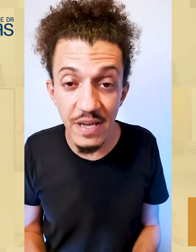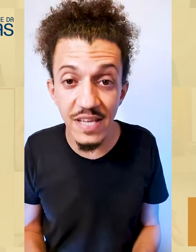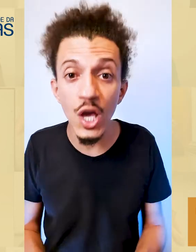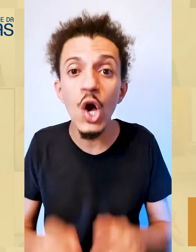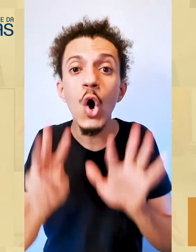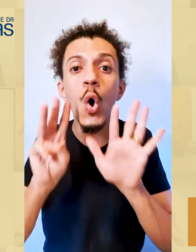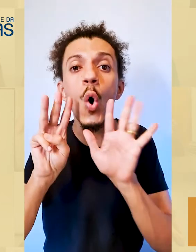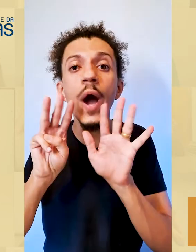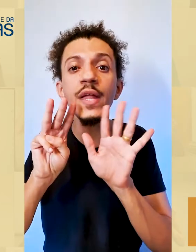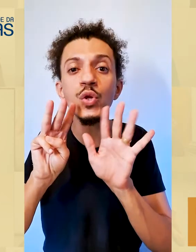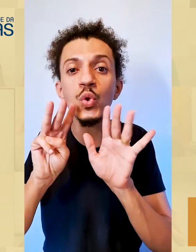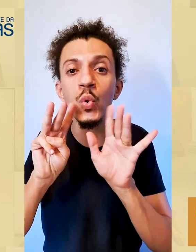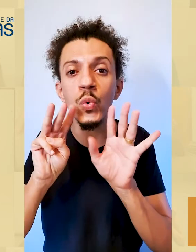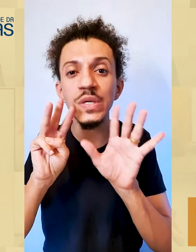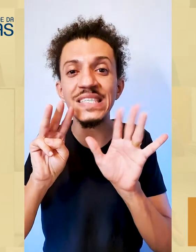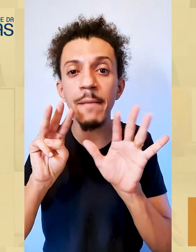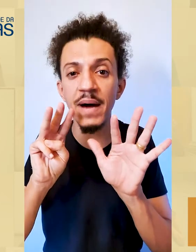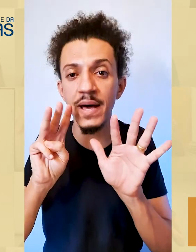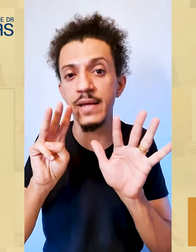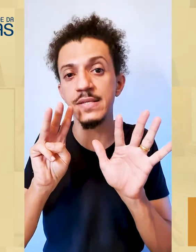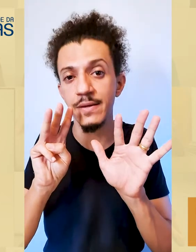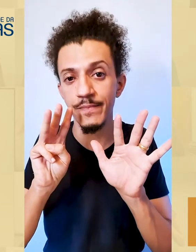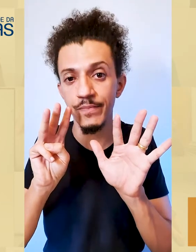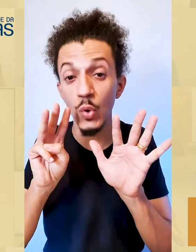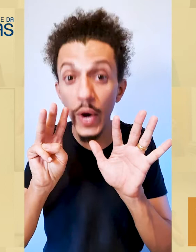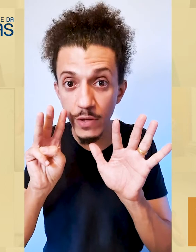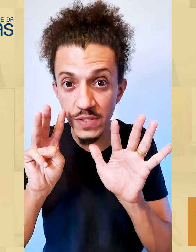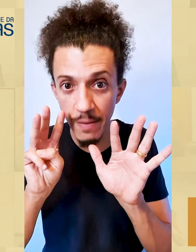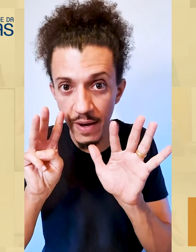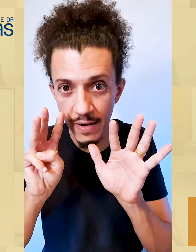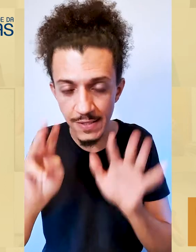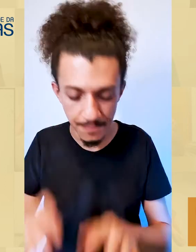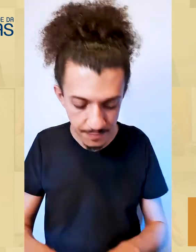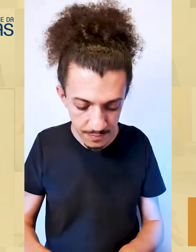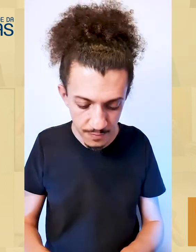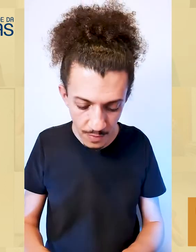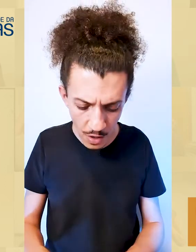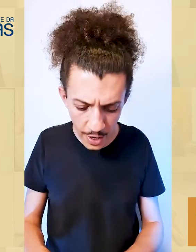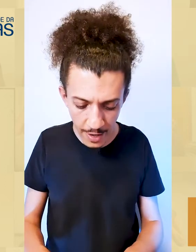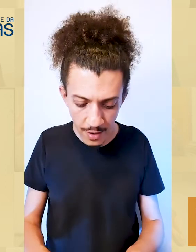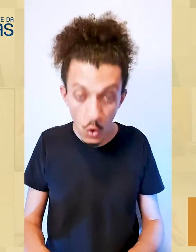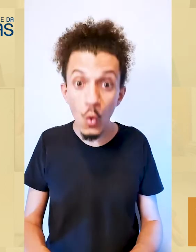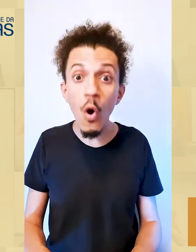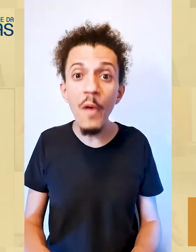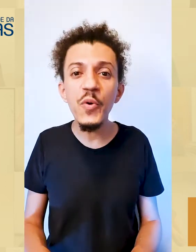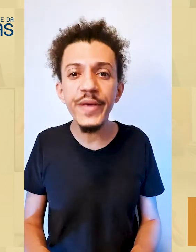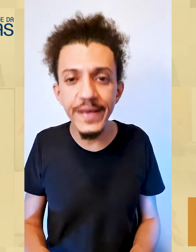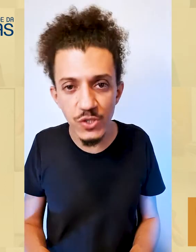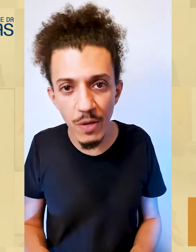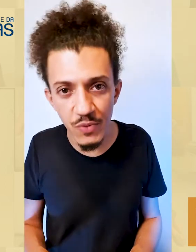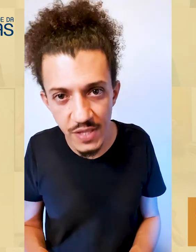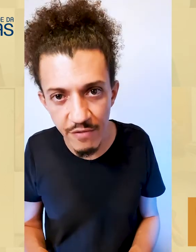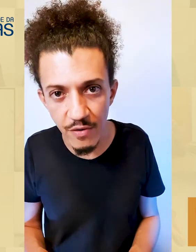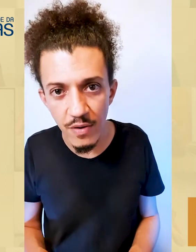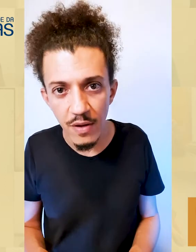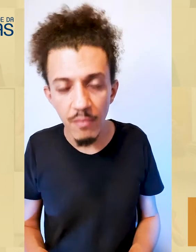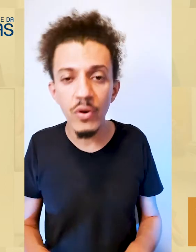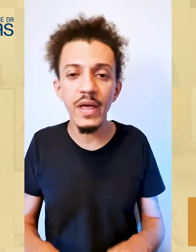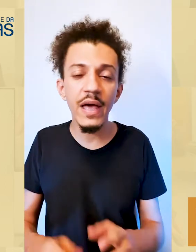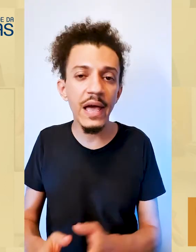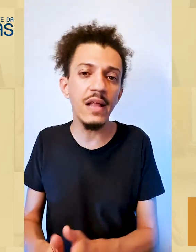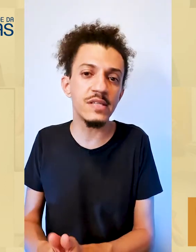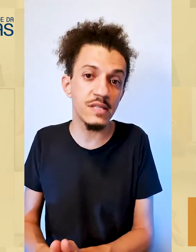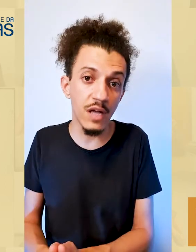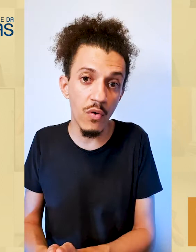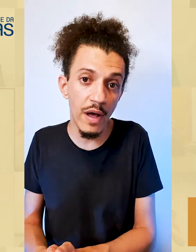na Libras em 8 semanas. 8 semanas. Agora, como que isso é possível?